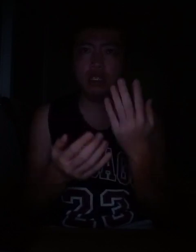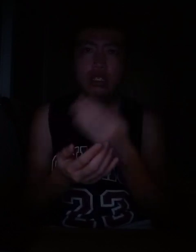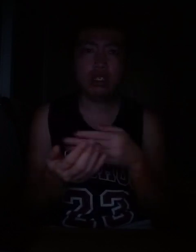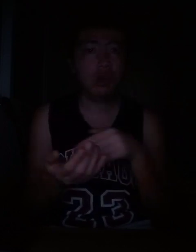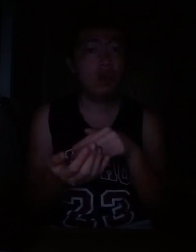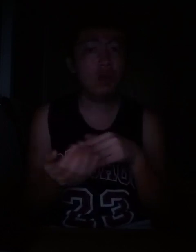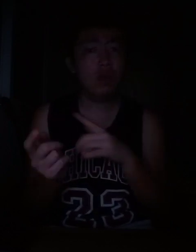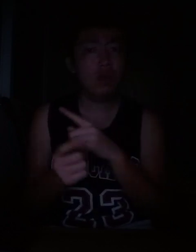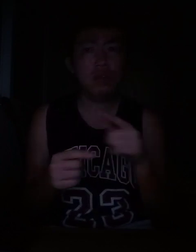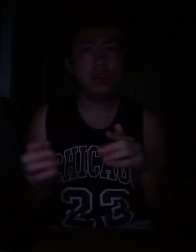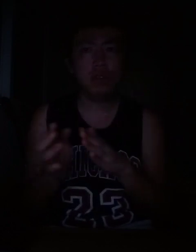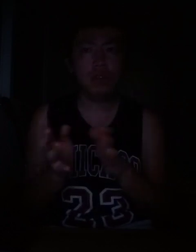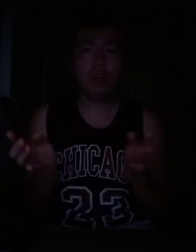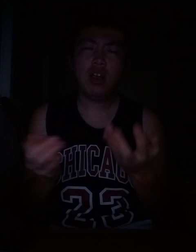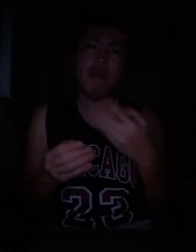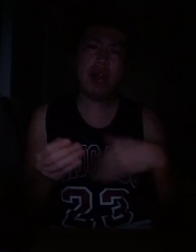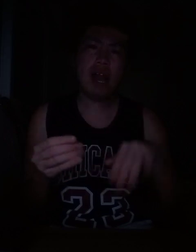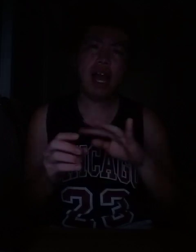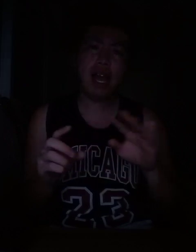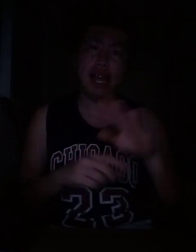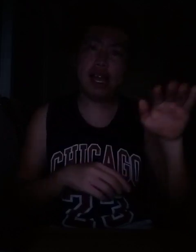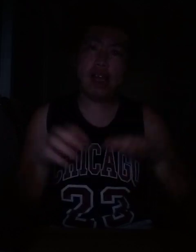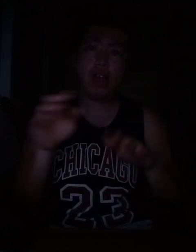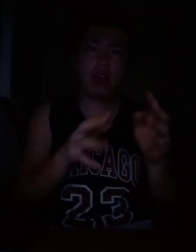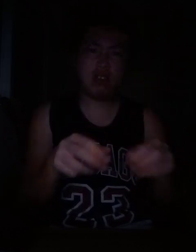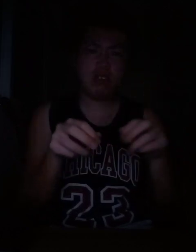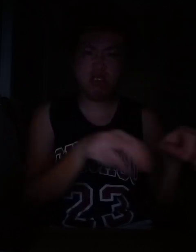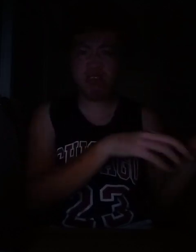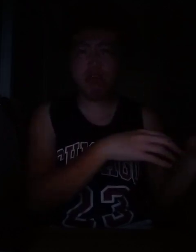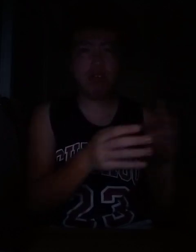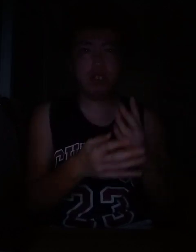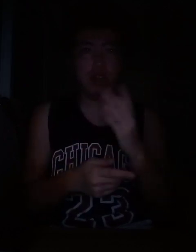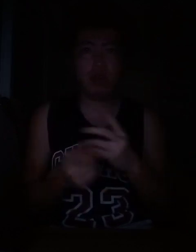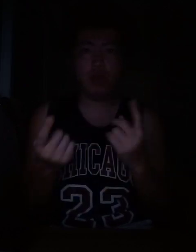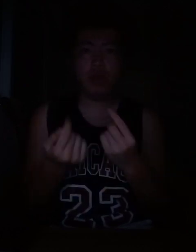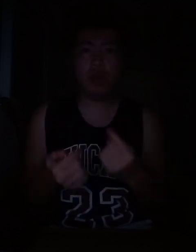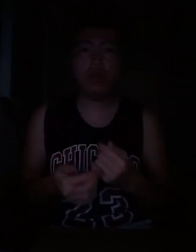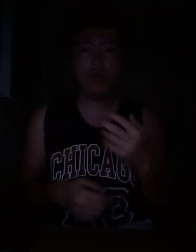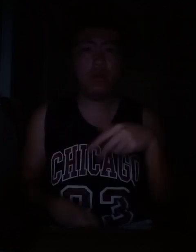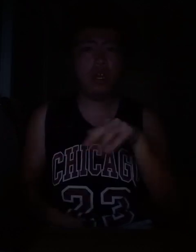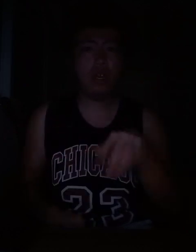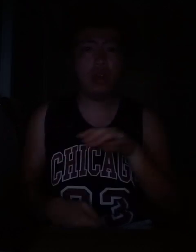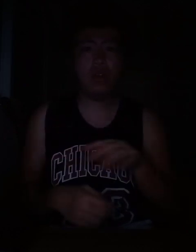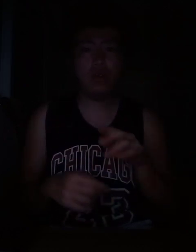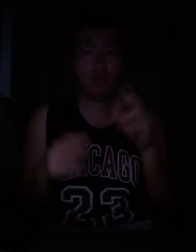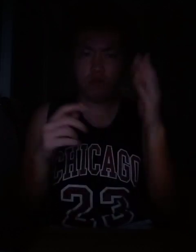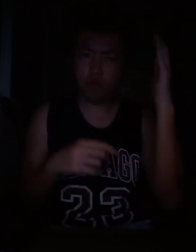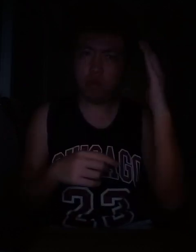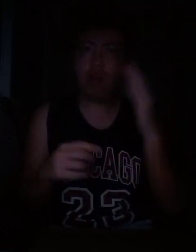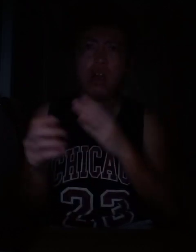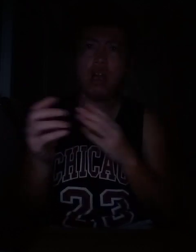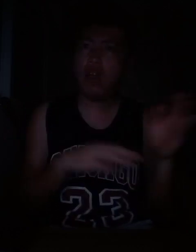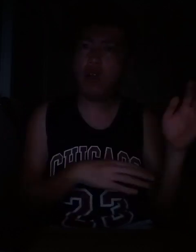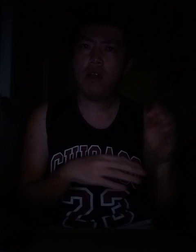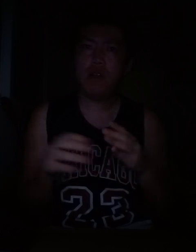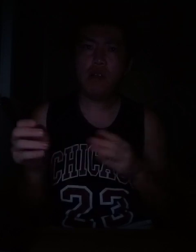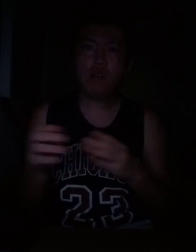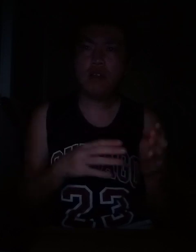대회 개최를 명분으로 마구잡이로 나라 돈을 끌어다 썼다는 뜻이죠. 그런데도 우리 청소년들 공격하는 벌레 하나 막지